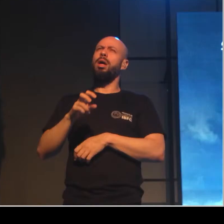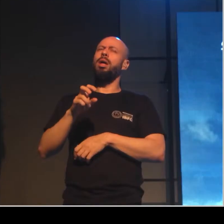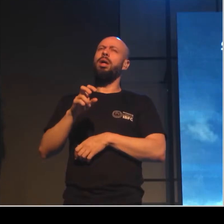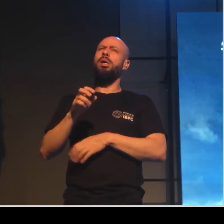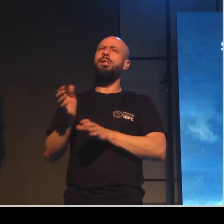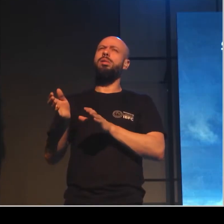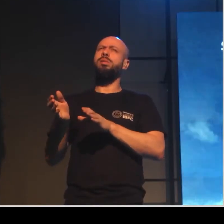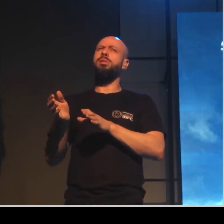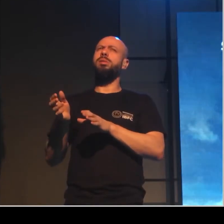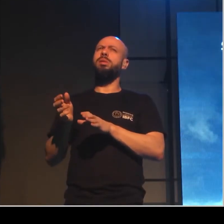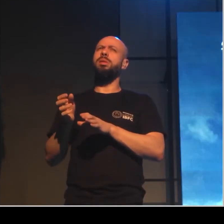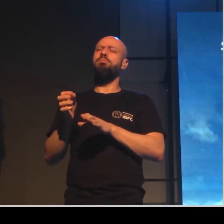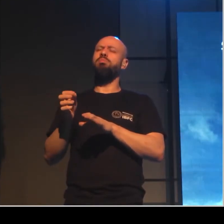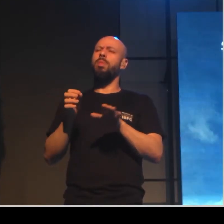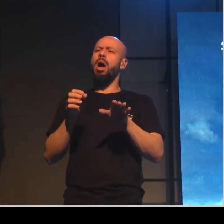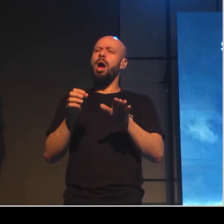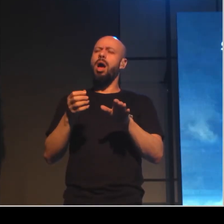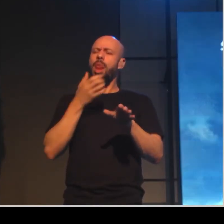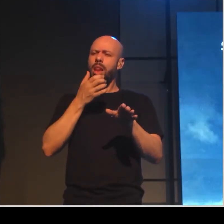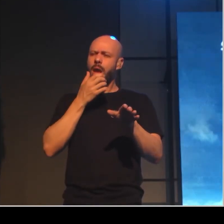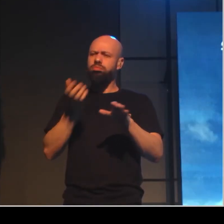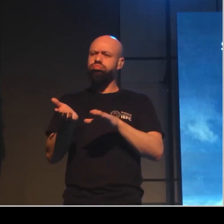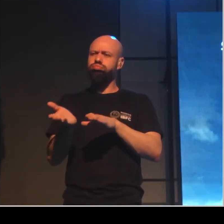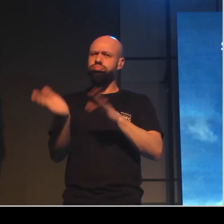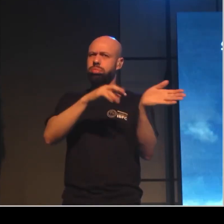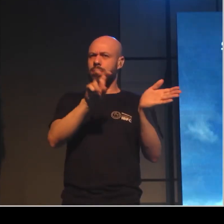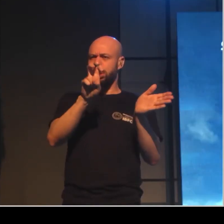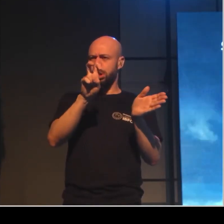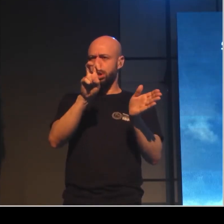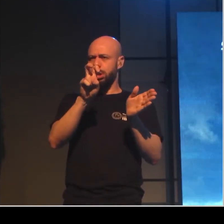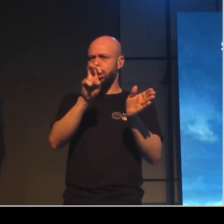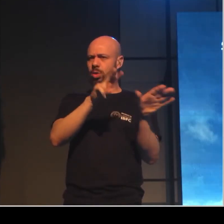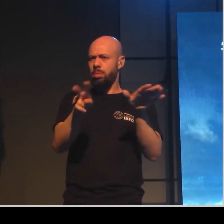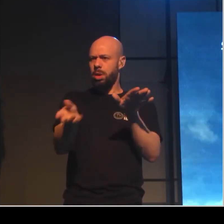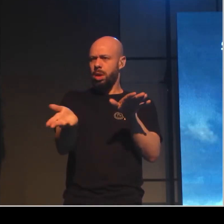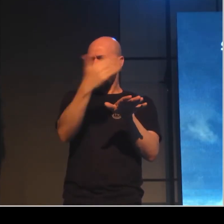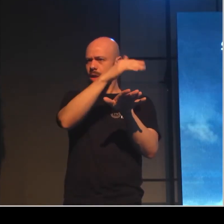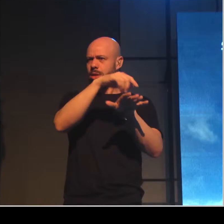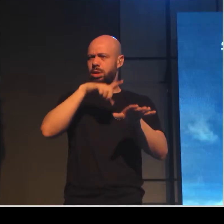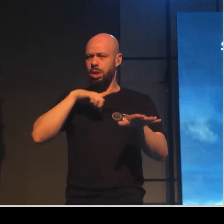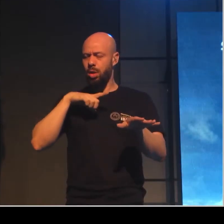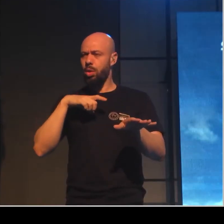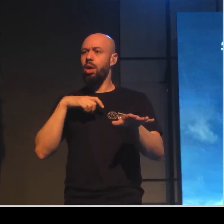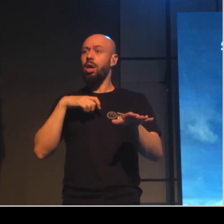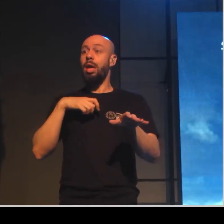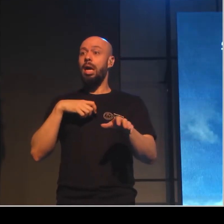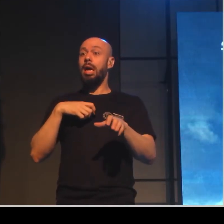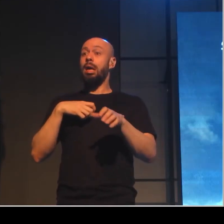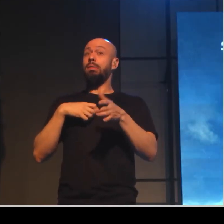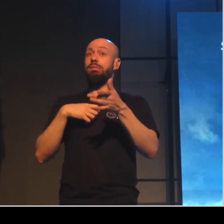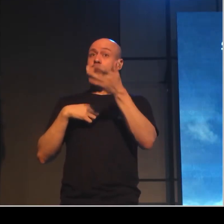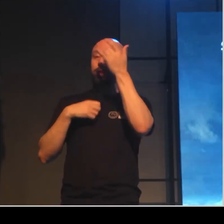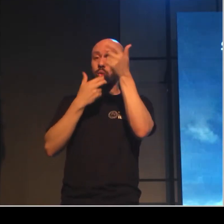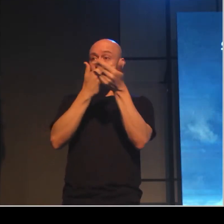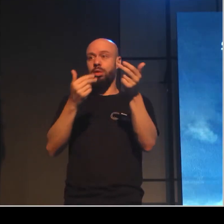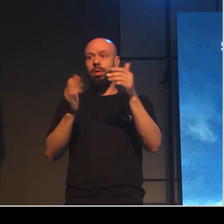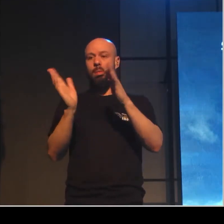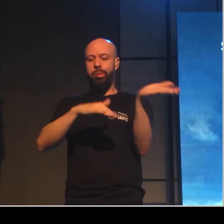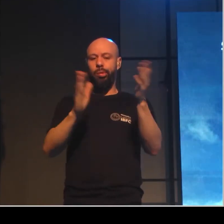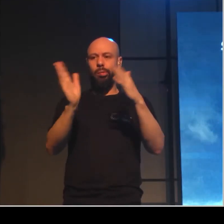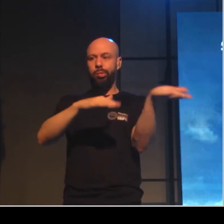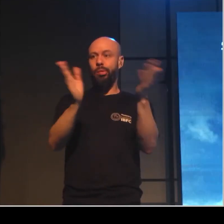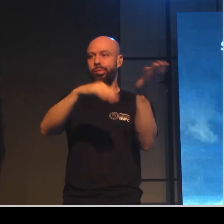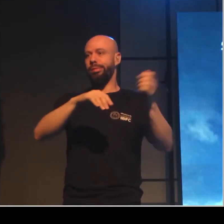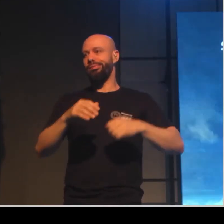cemitério. Cruz credo, diz alguém. Mas eu achei interessante que